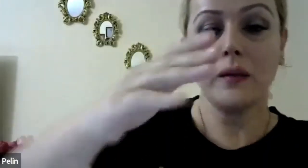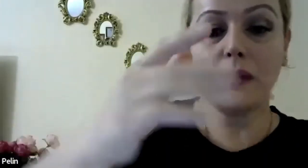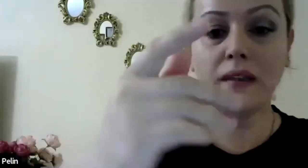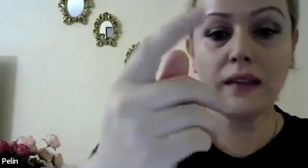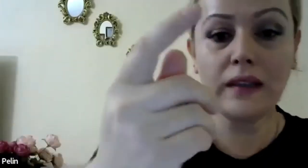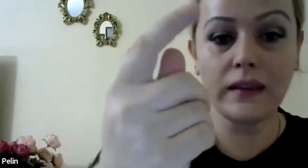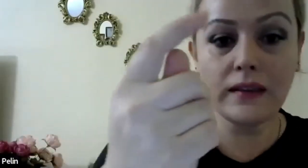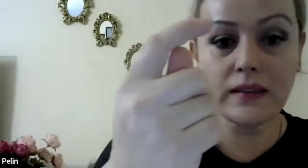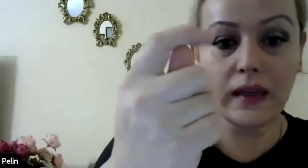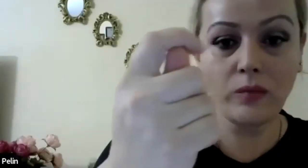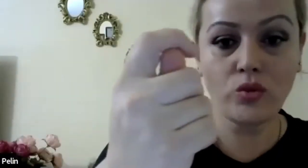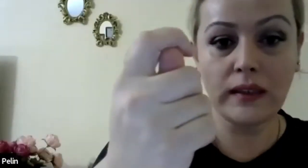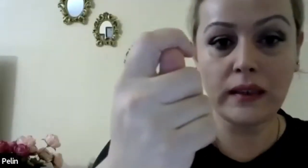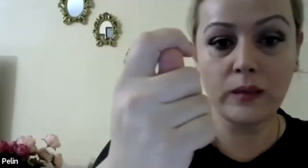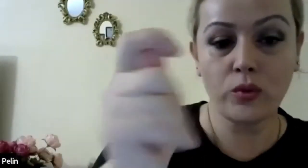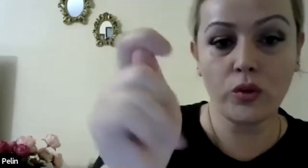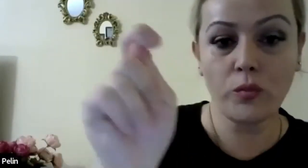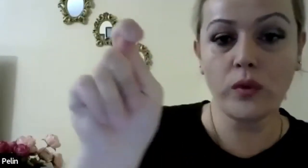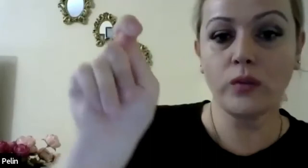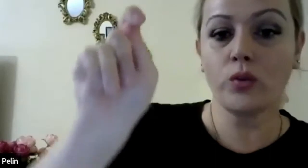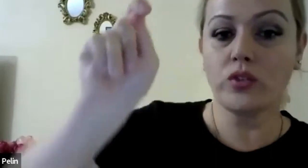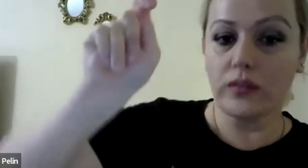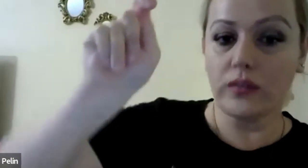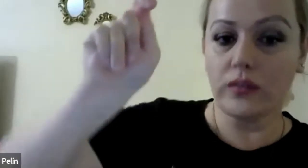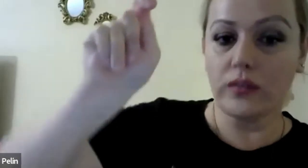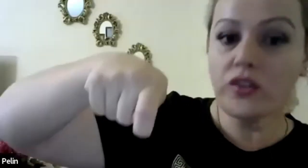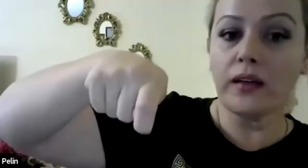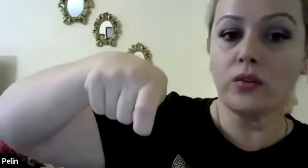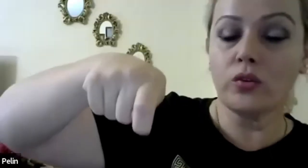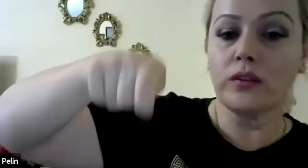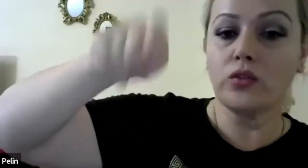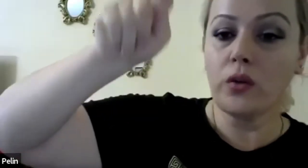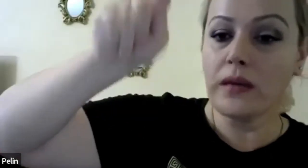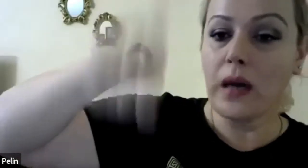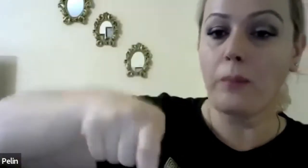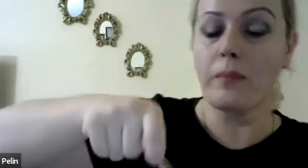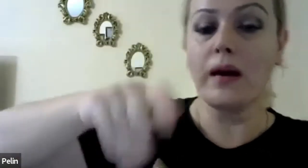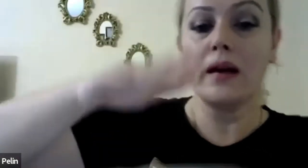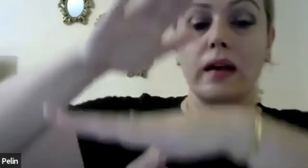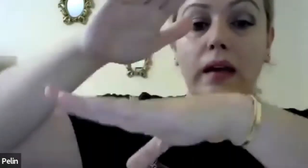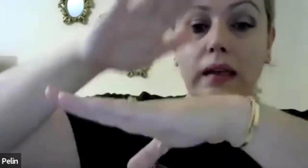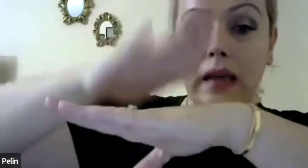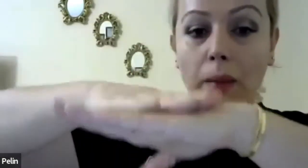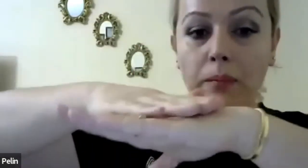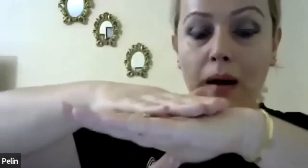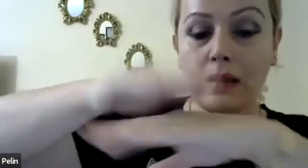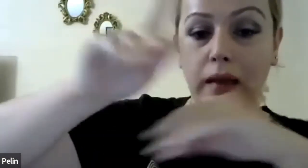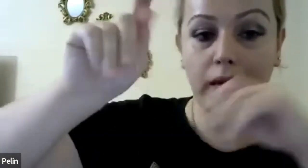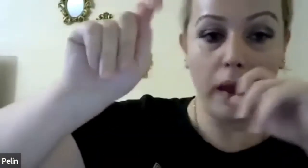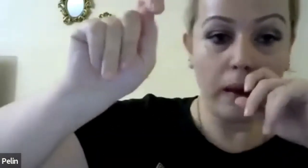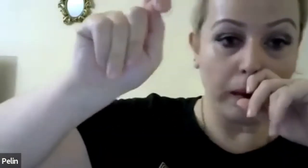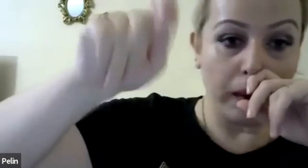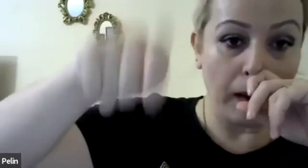Bir diğeri ise bu şekilde yapıyorum. Öne doğru çevirip aşağıya doğru indiriyorum. Yapmak. Yapmak ya da